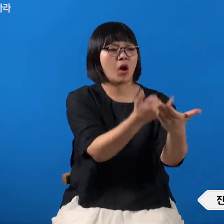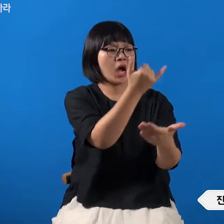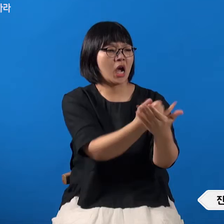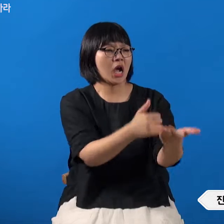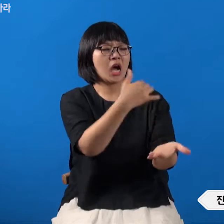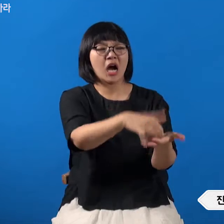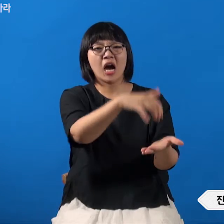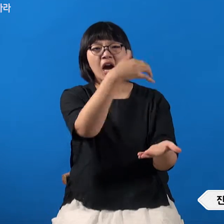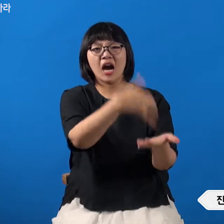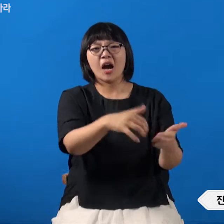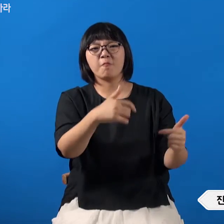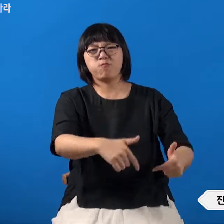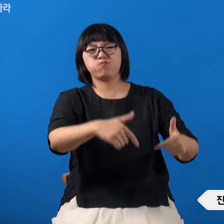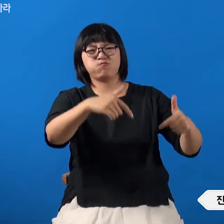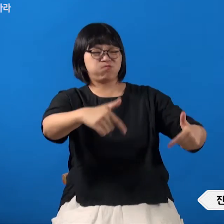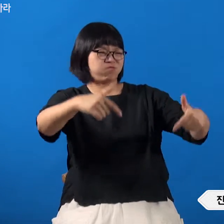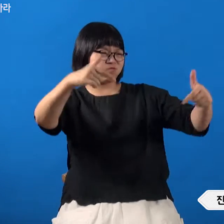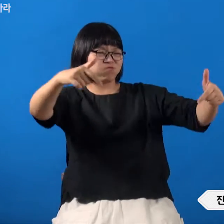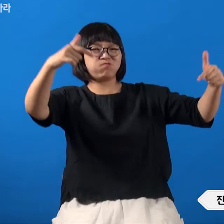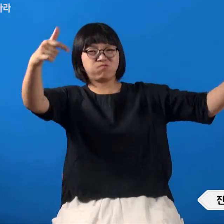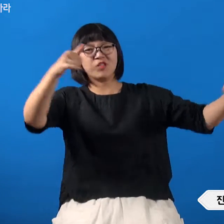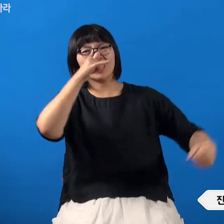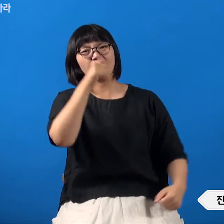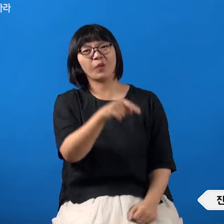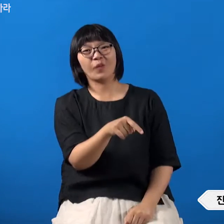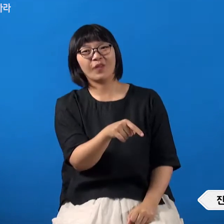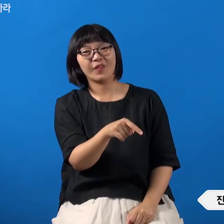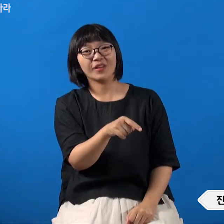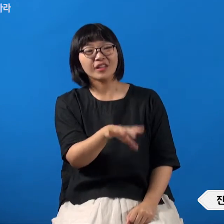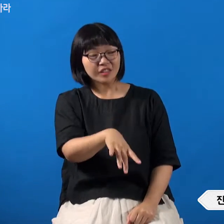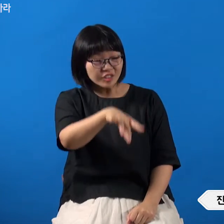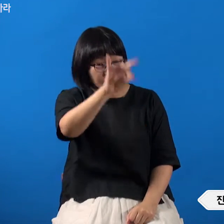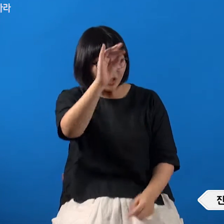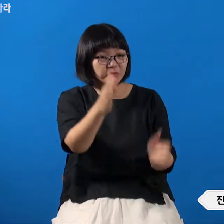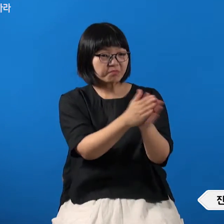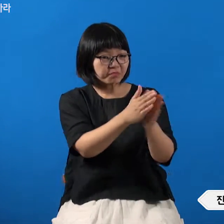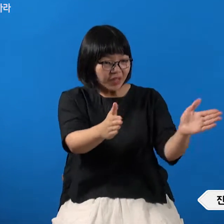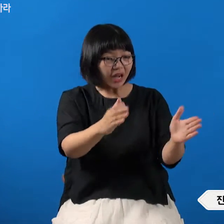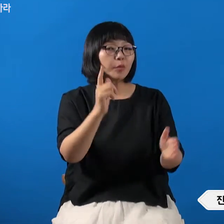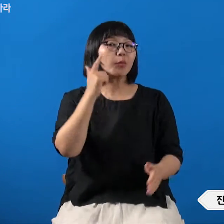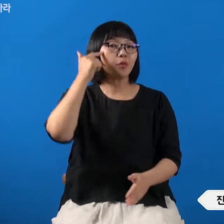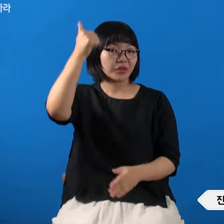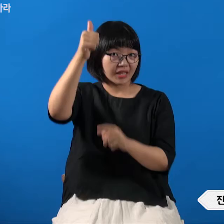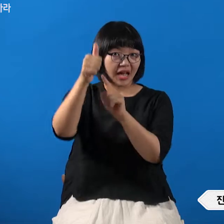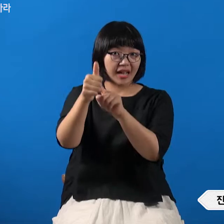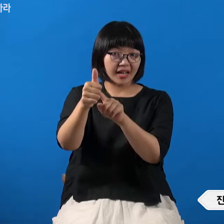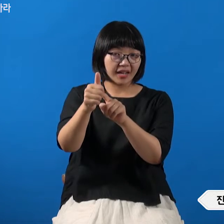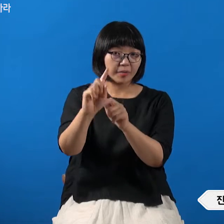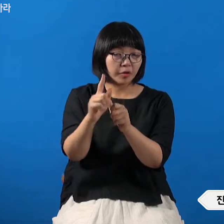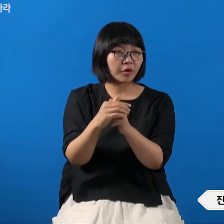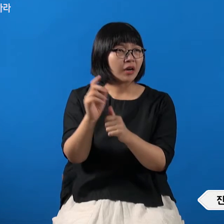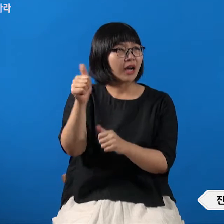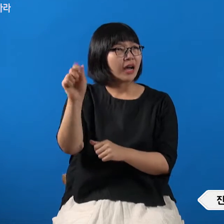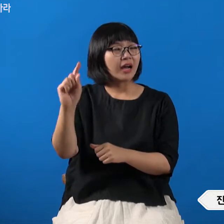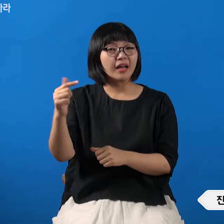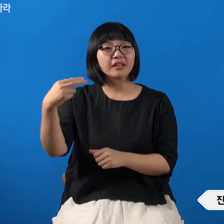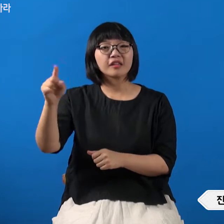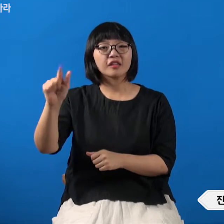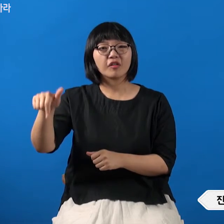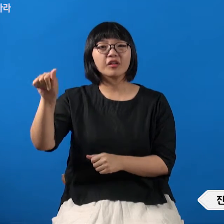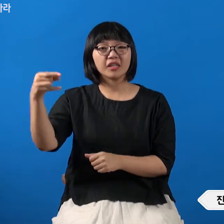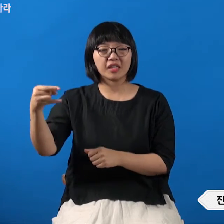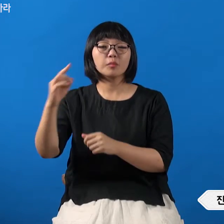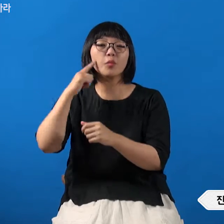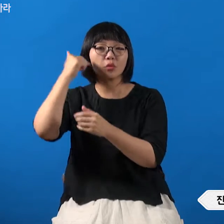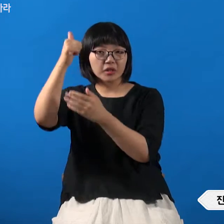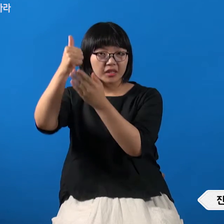월드 비전을 처음 시작한 밥 피어스 목사님이란 분이 있습니다. 이분이 한경직 목사님과 함께 한국에서